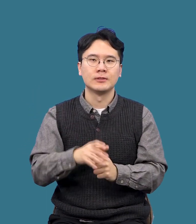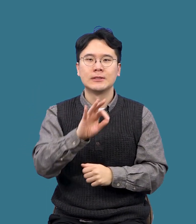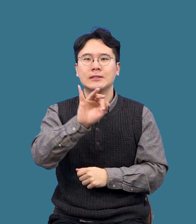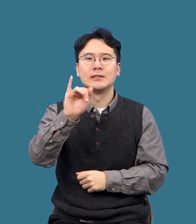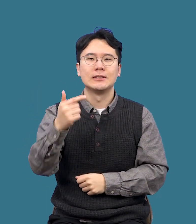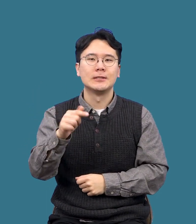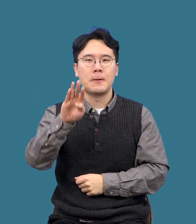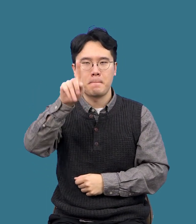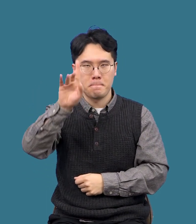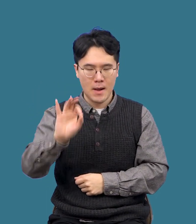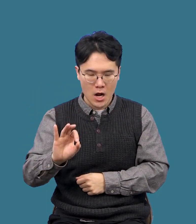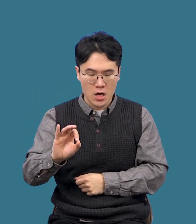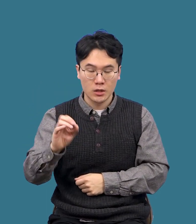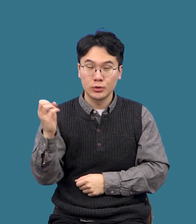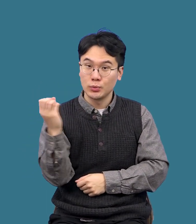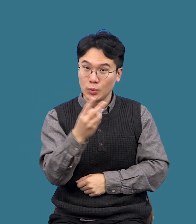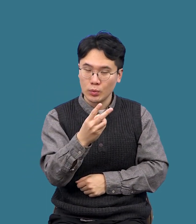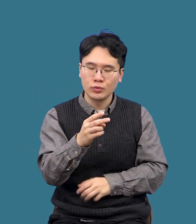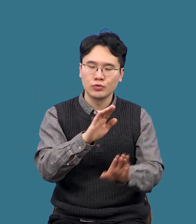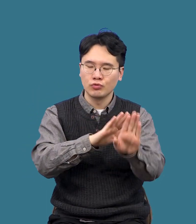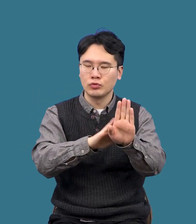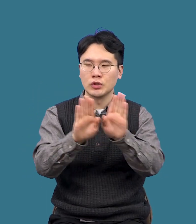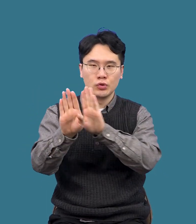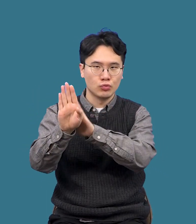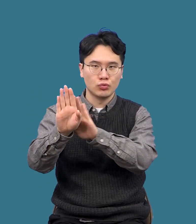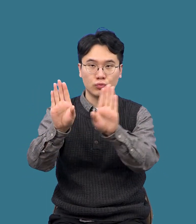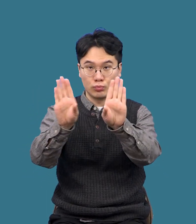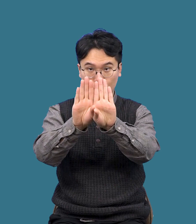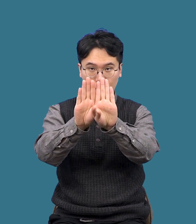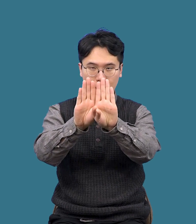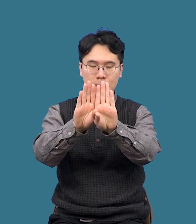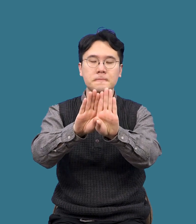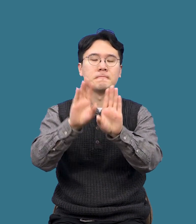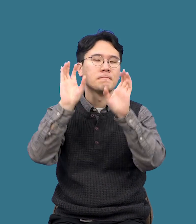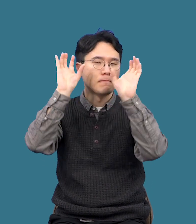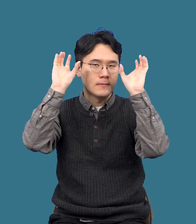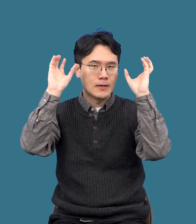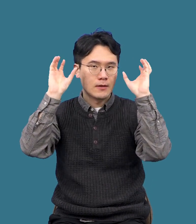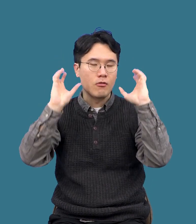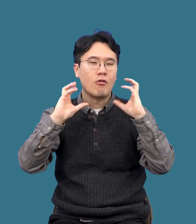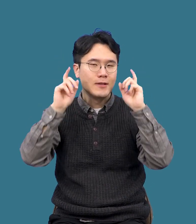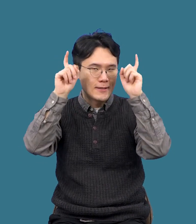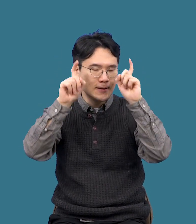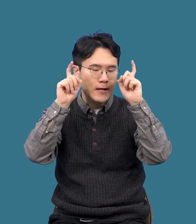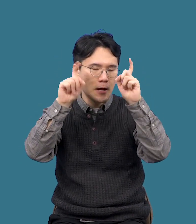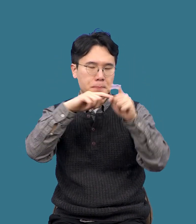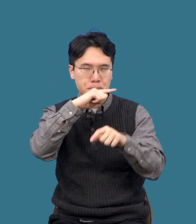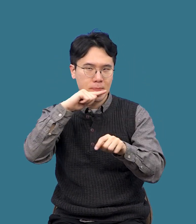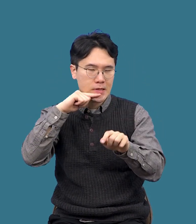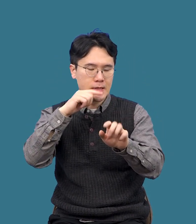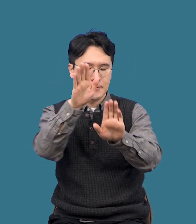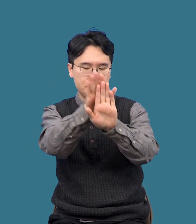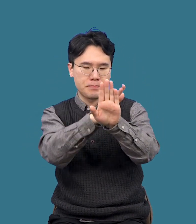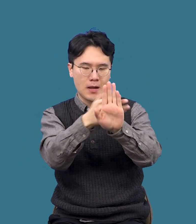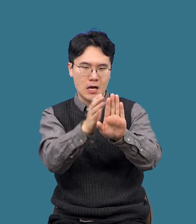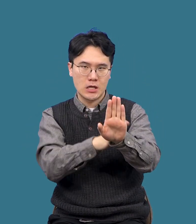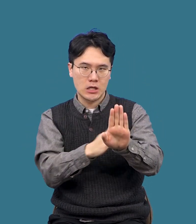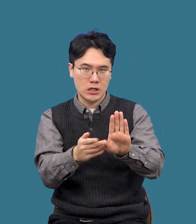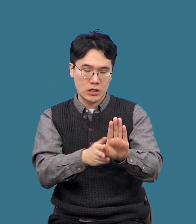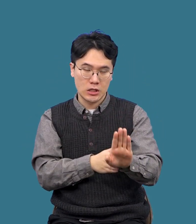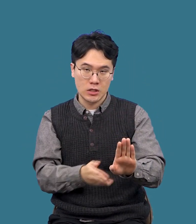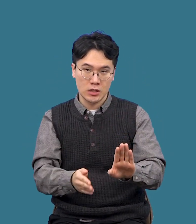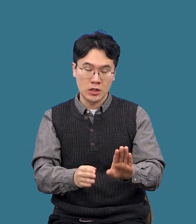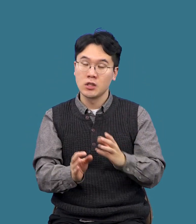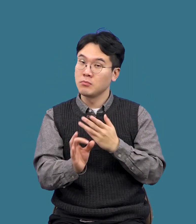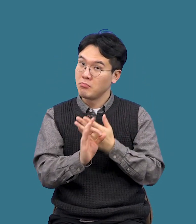좌우 문설주에 어린 양의 피를 바르고 뿌리면 그 집만은,